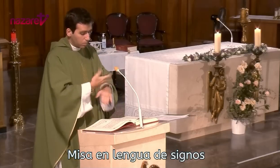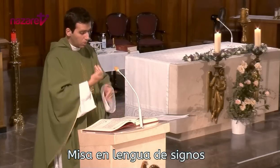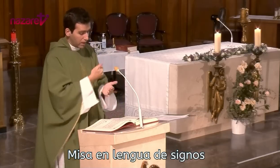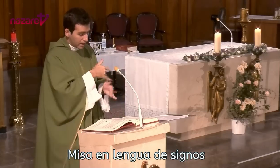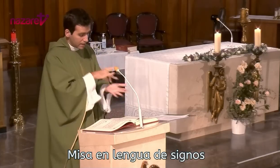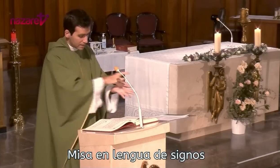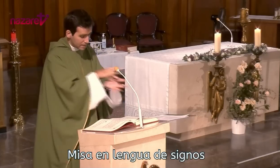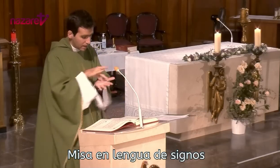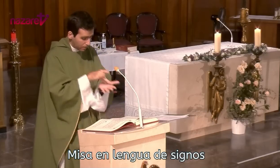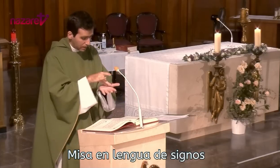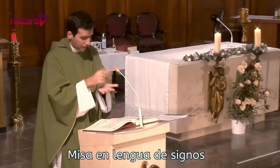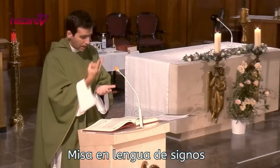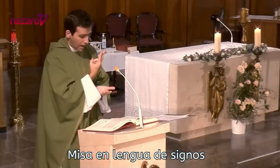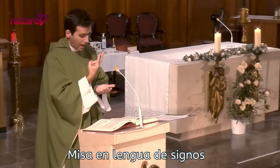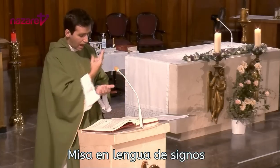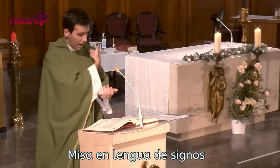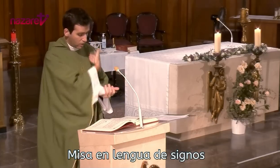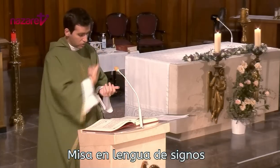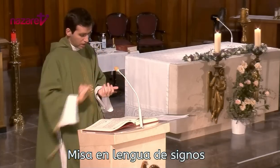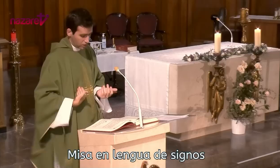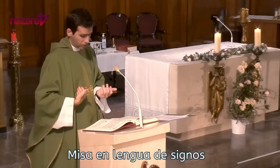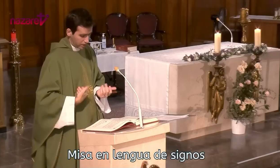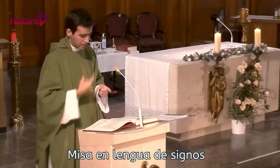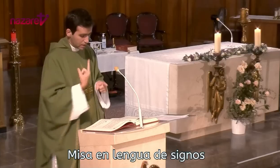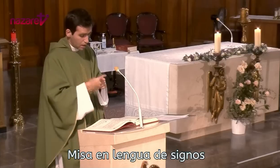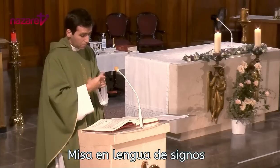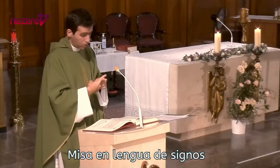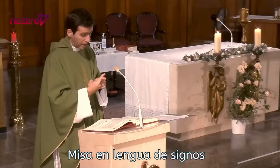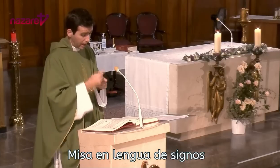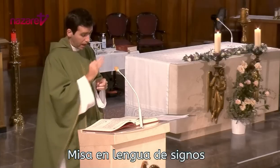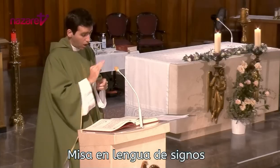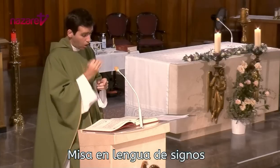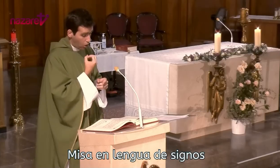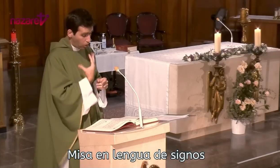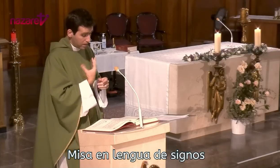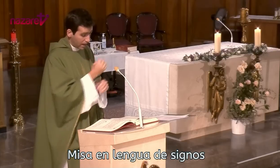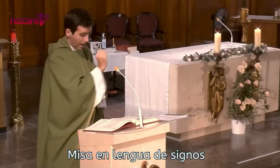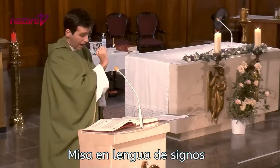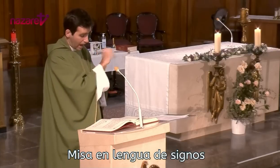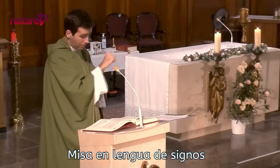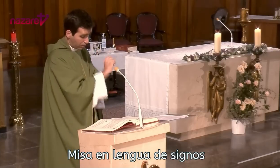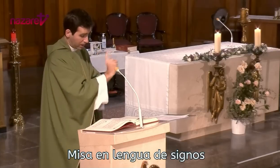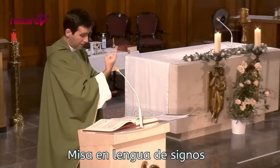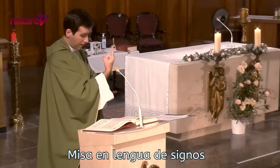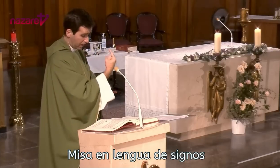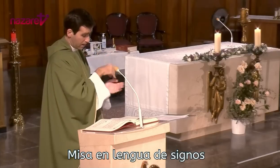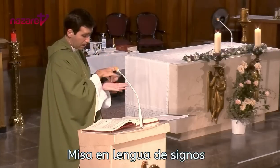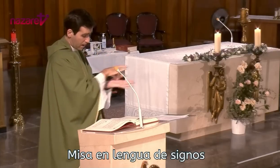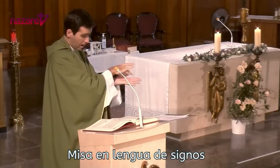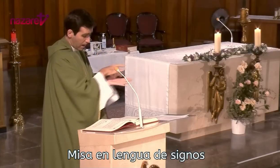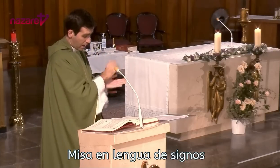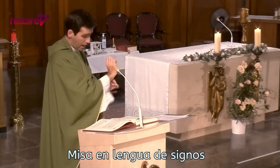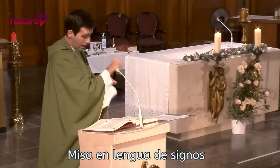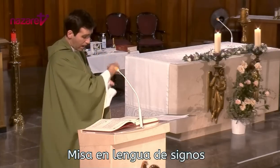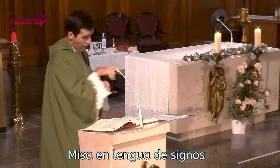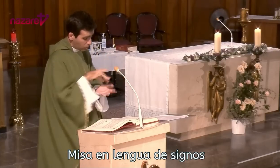puede servir a dos señores, porque o bien aborrece a uno